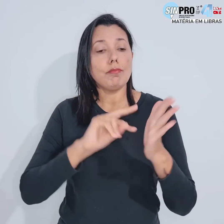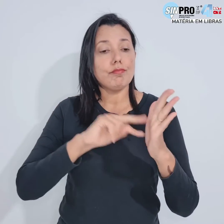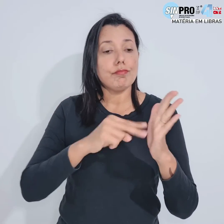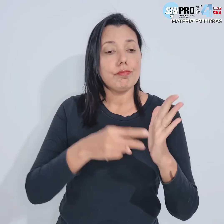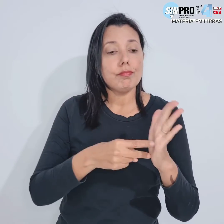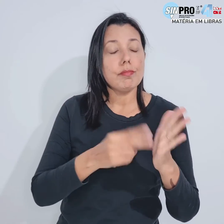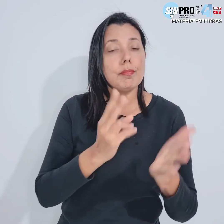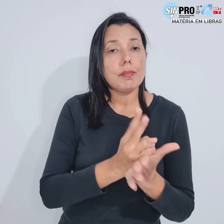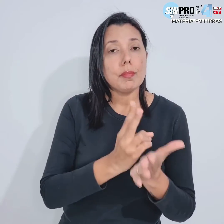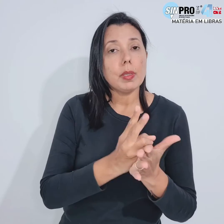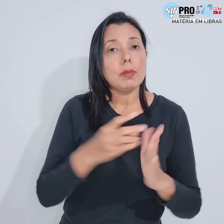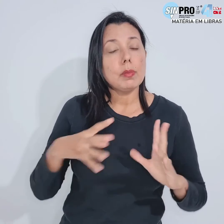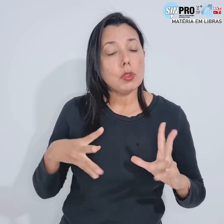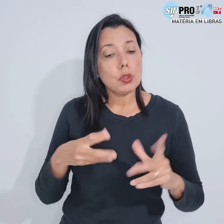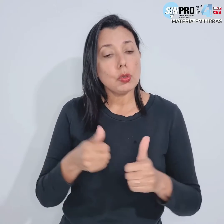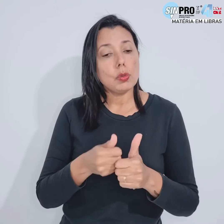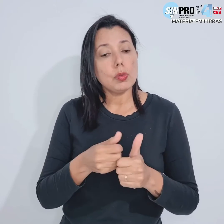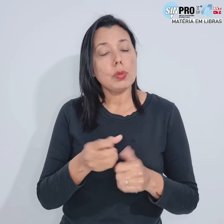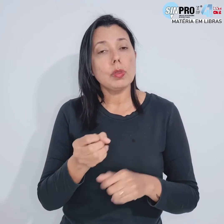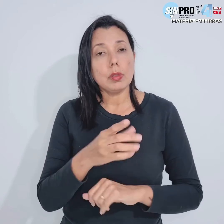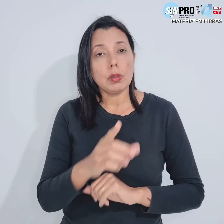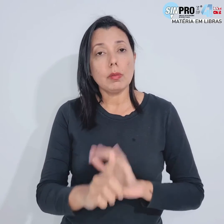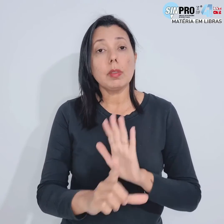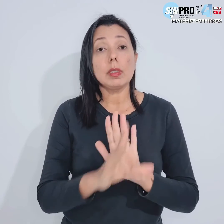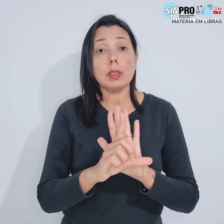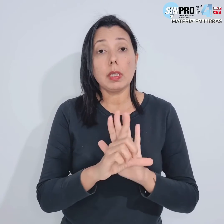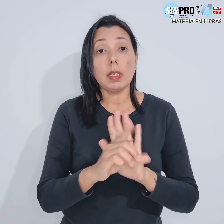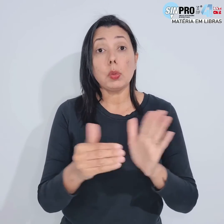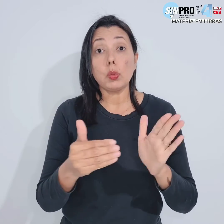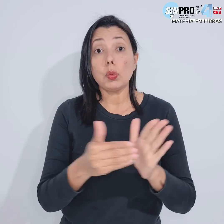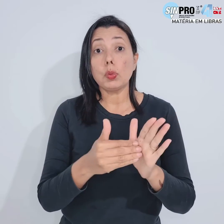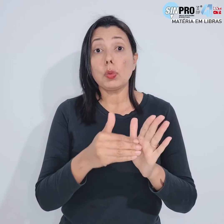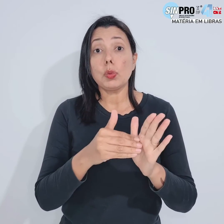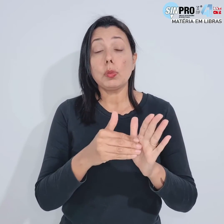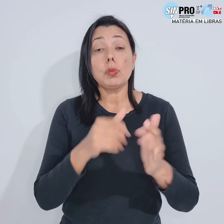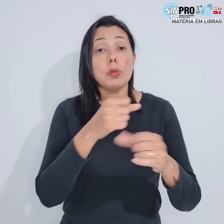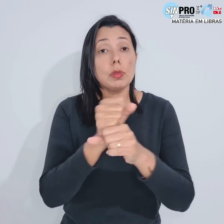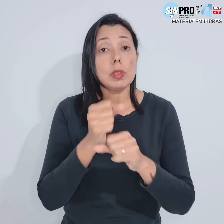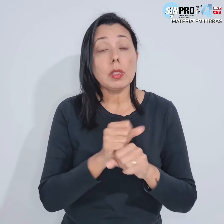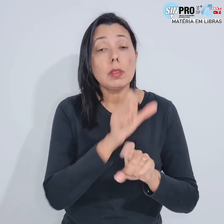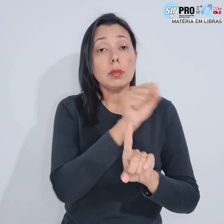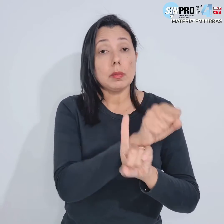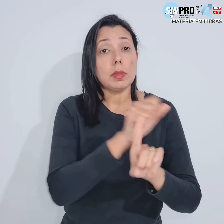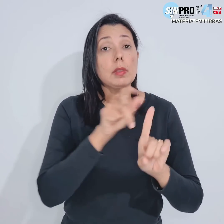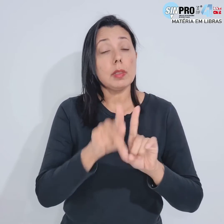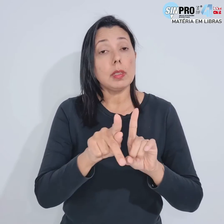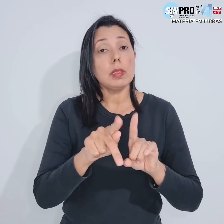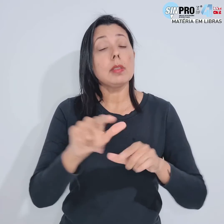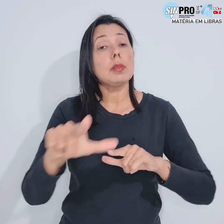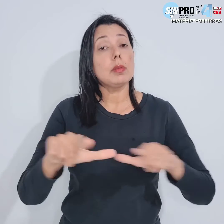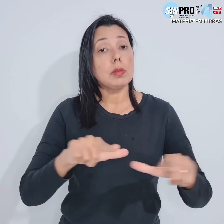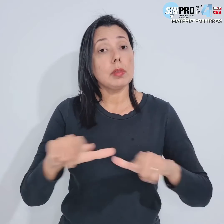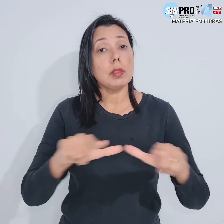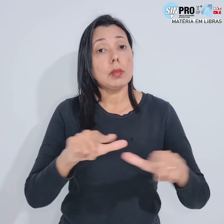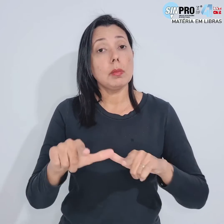insignificante, apesar de todas as reformas dos últimos anos, previdência, trabalhista, teto